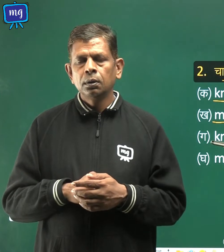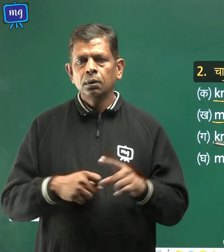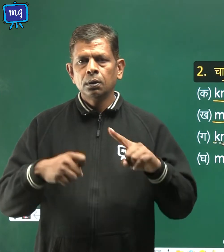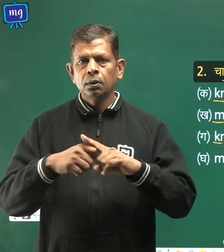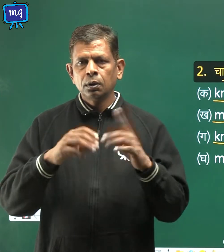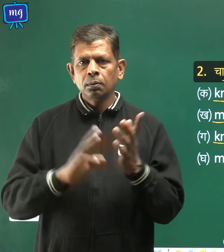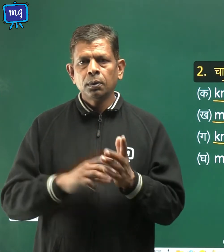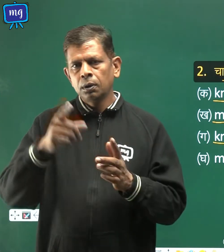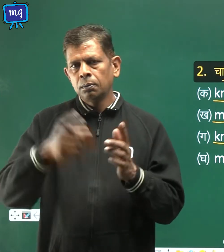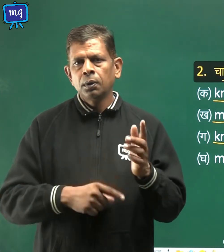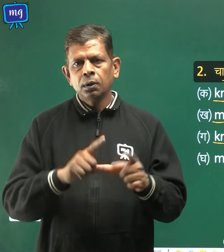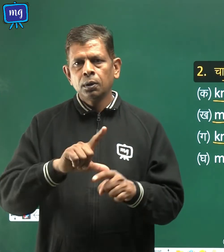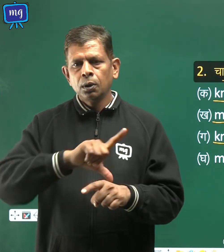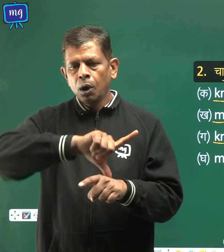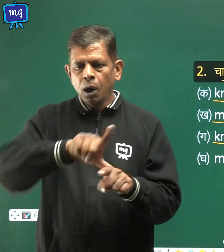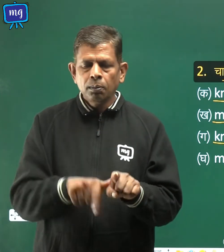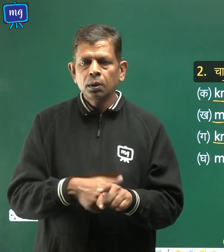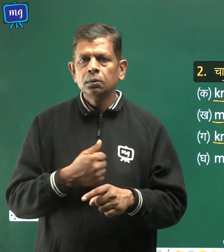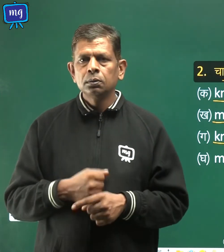किलोमीटर प्रति घंटा,